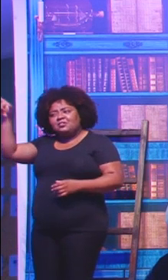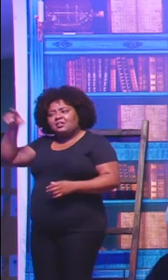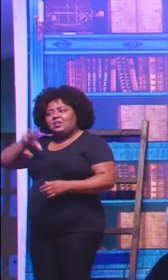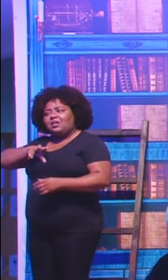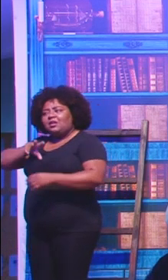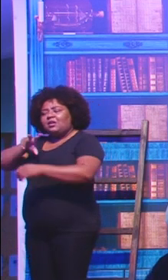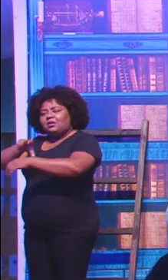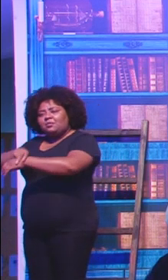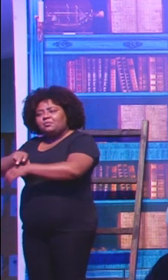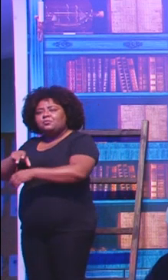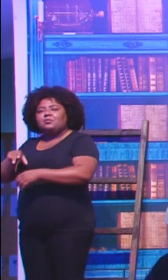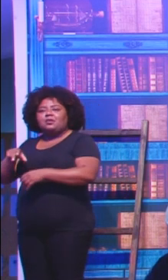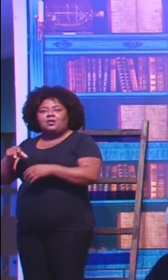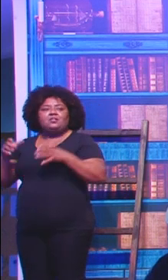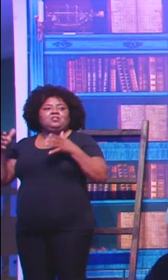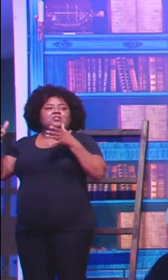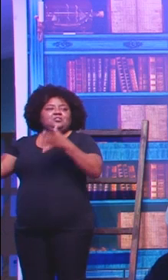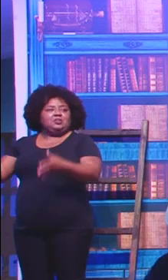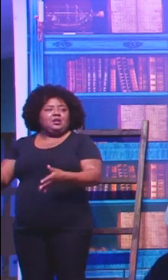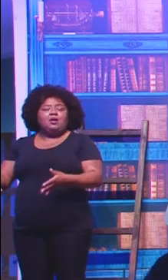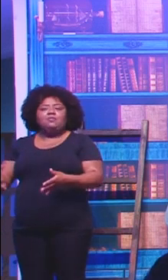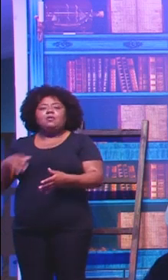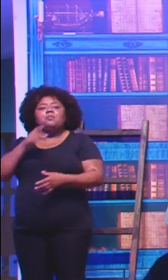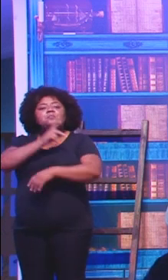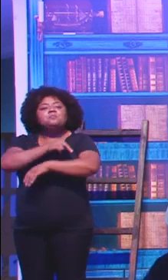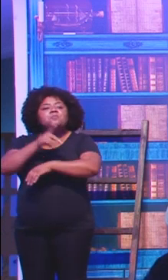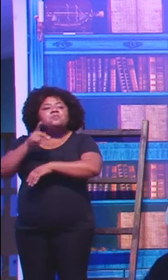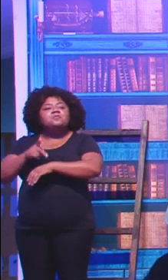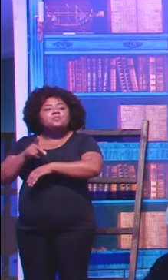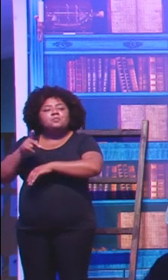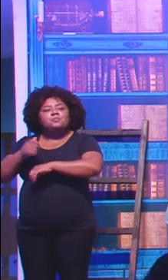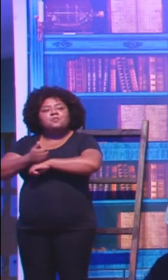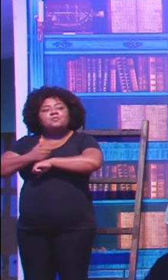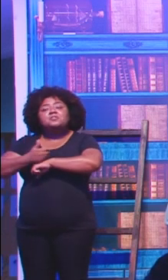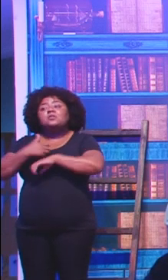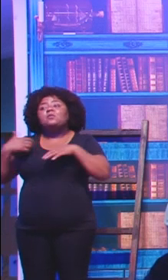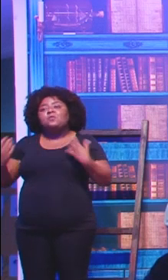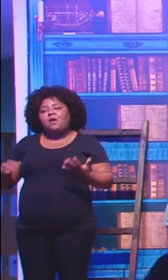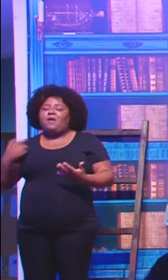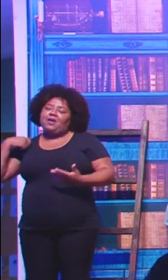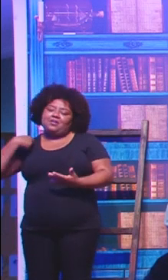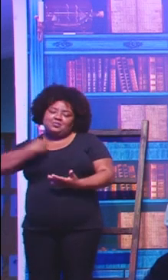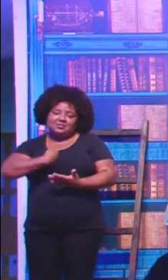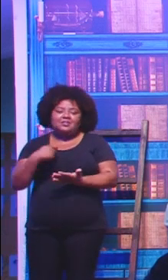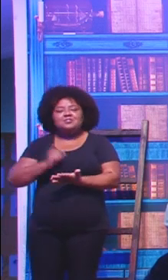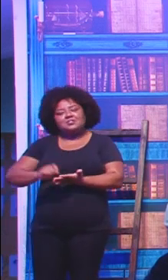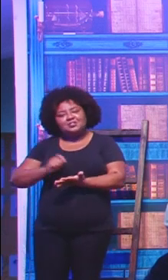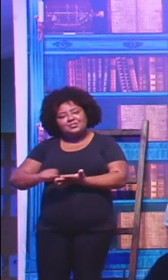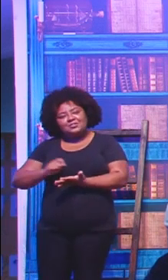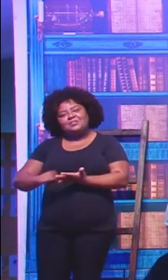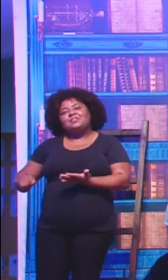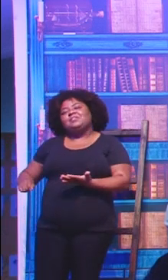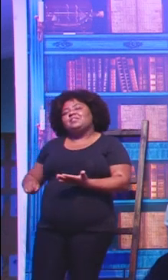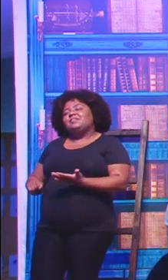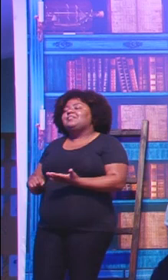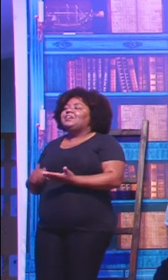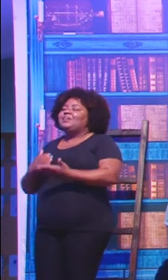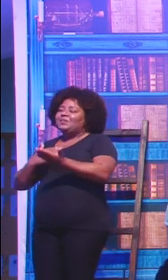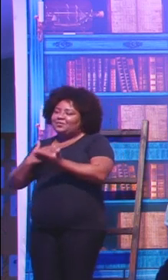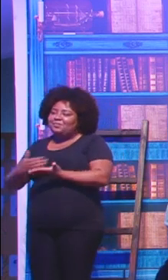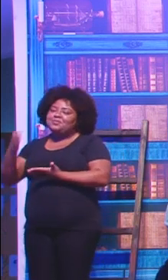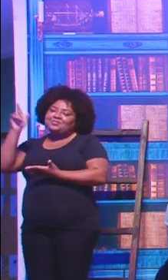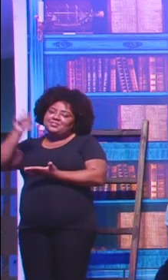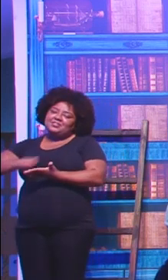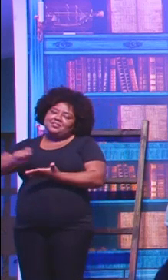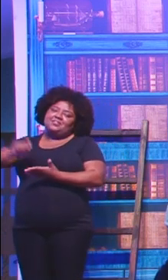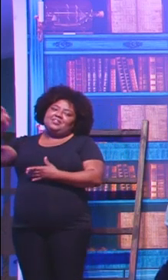tenho emprego lá nem nada lá, eu chegava e tinha que botar a profissão. Eu estou aqui porque eu sou escritor. Aí eu comecei a escrever lá sobre isso. Mas